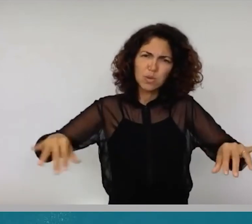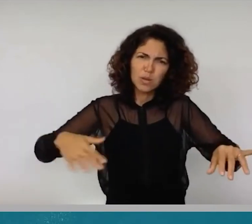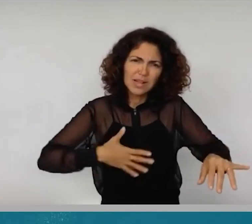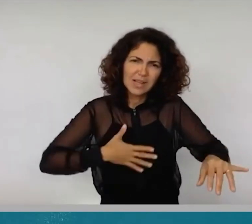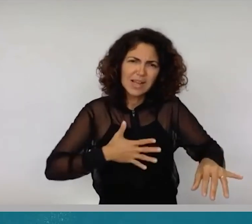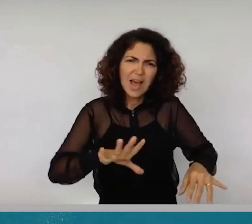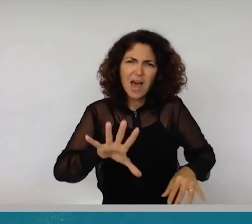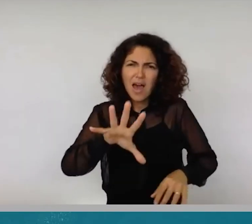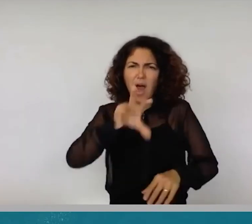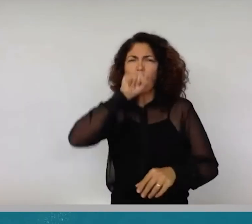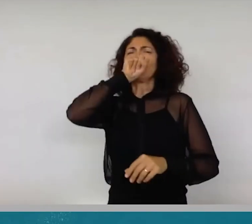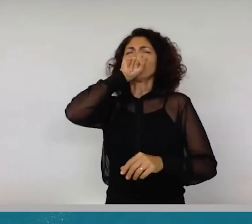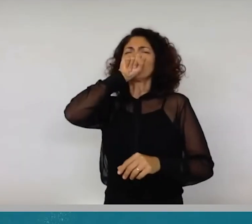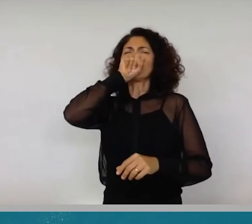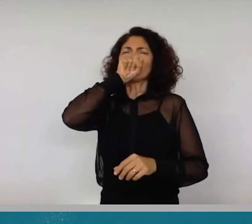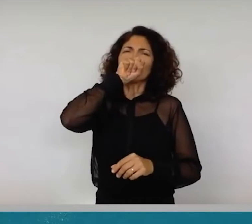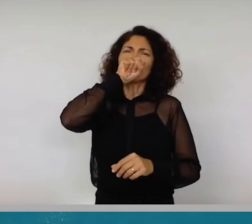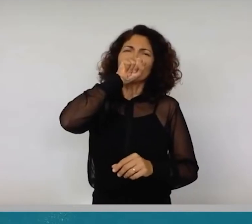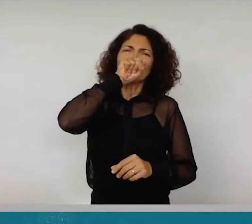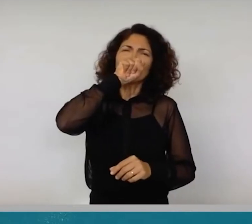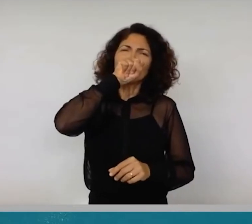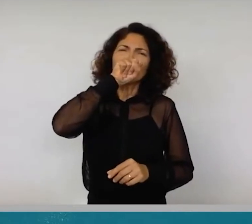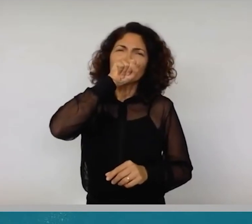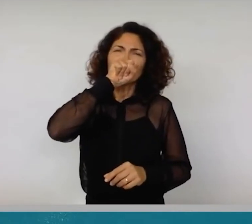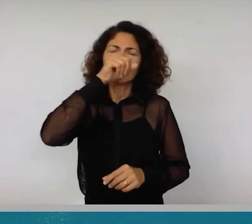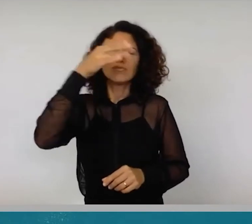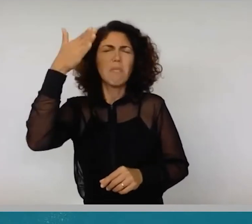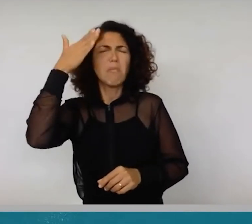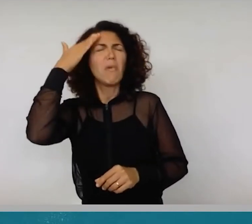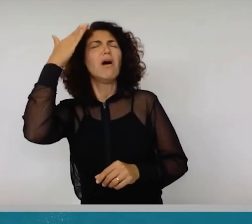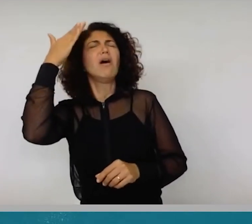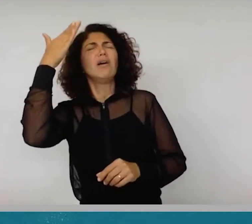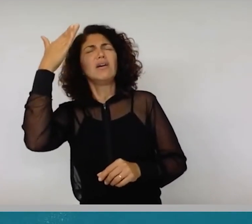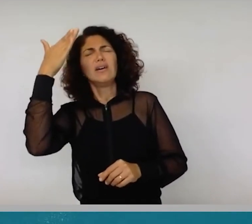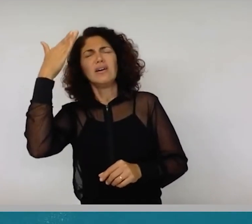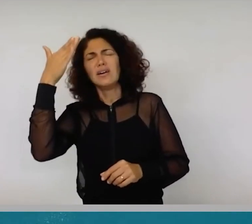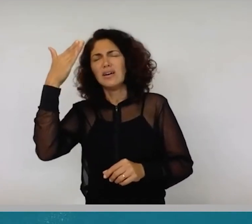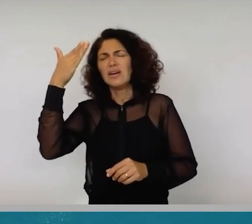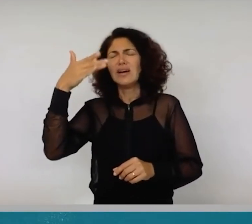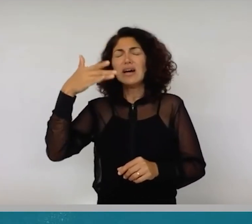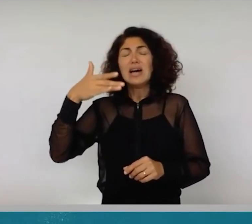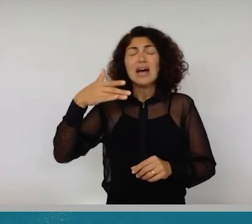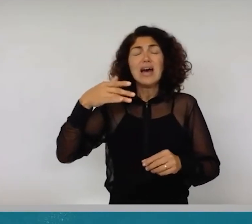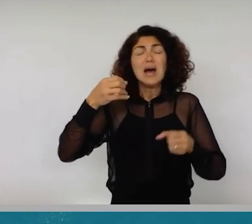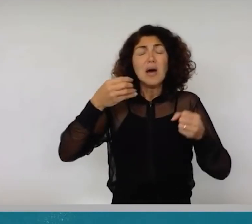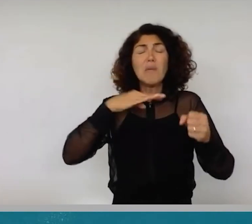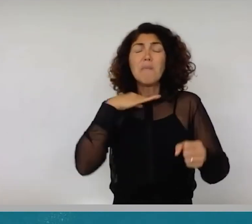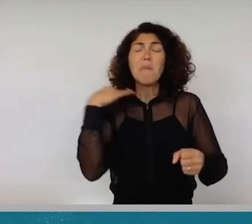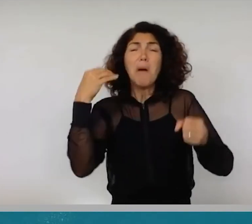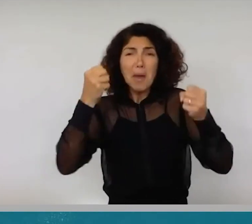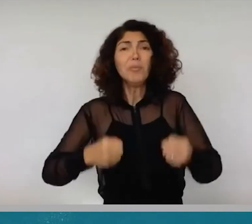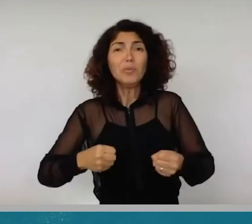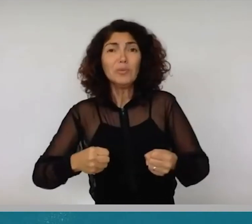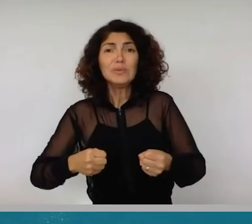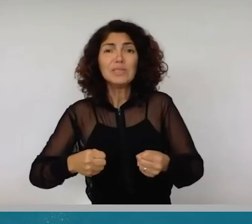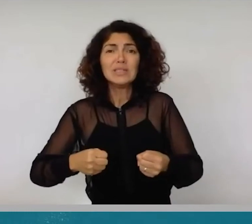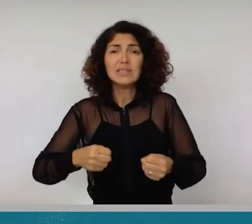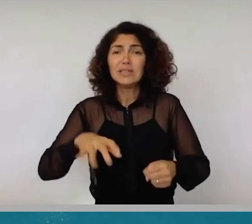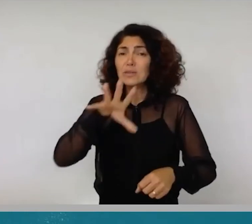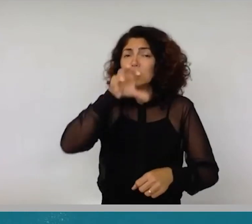você leva uma pancada tão forte que você não consegue nem respirar? Eu podia ter morrido ali afogado, porque perdi o fôlego, não conseguia